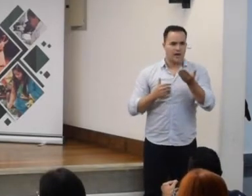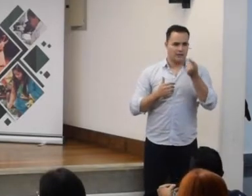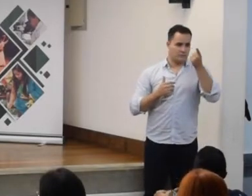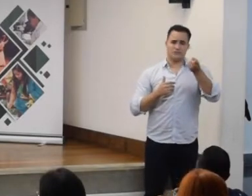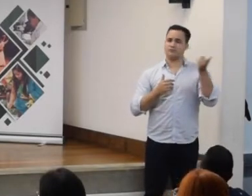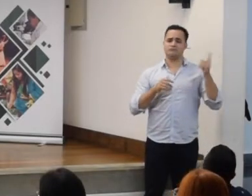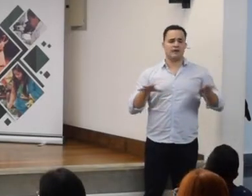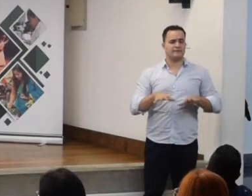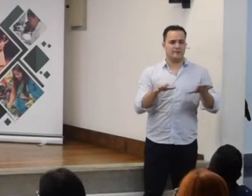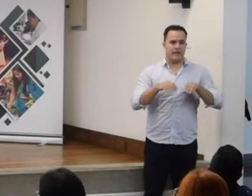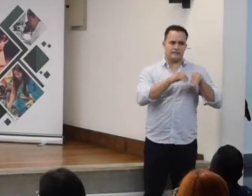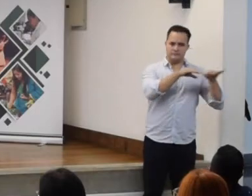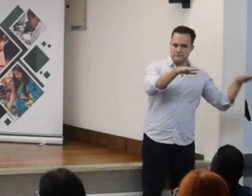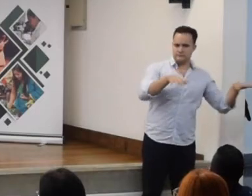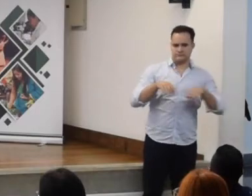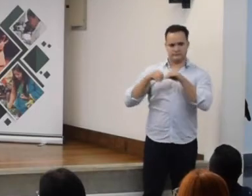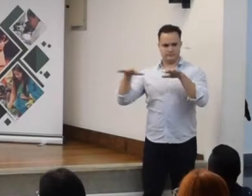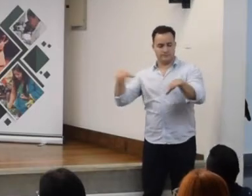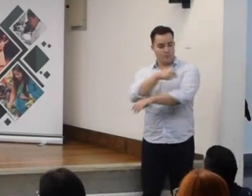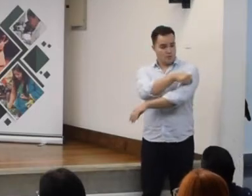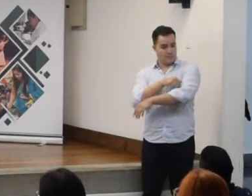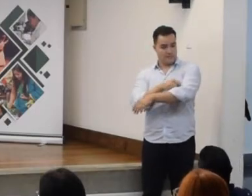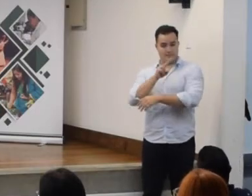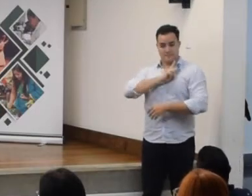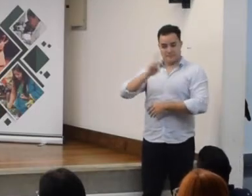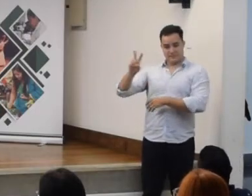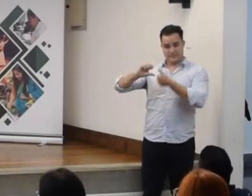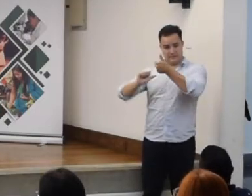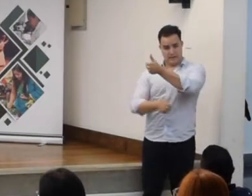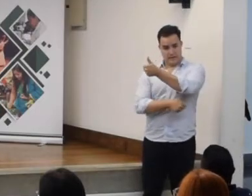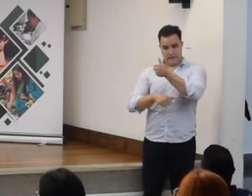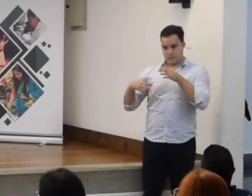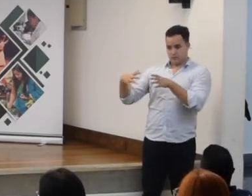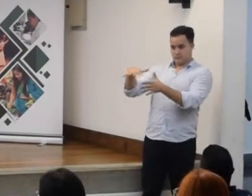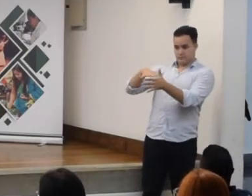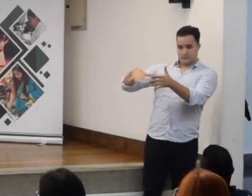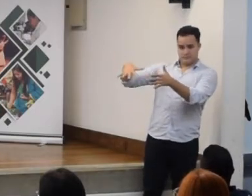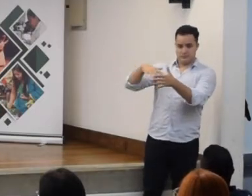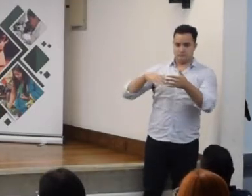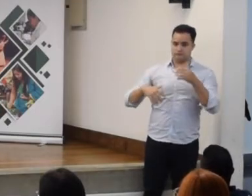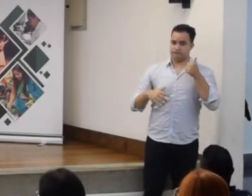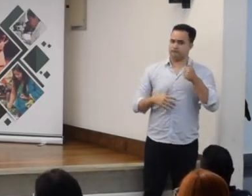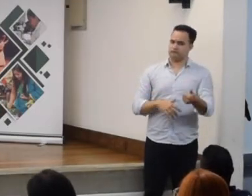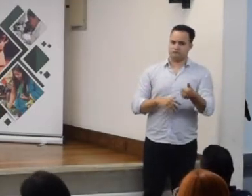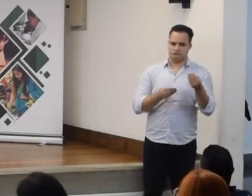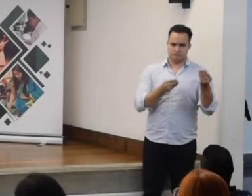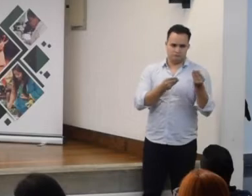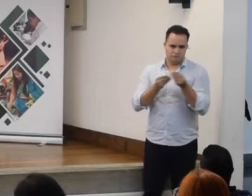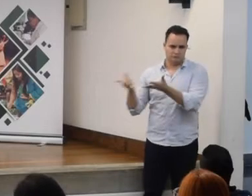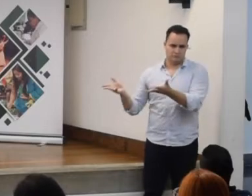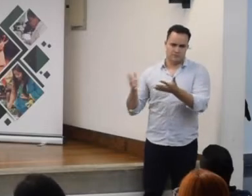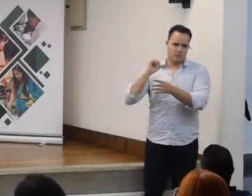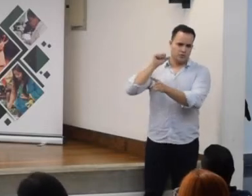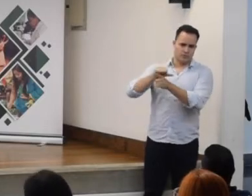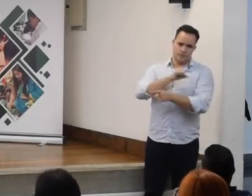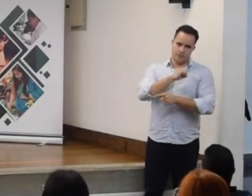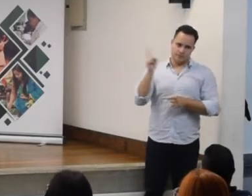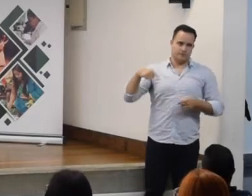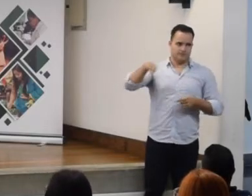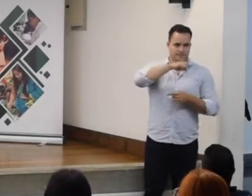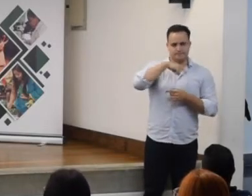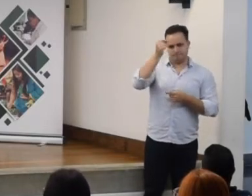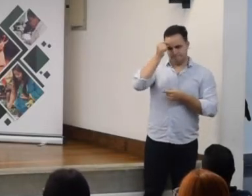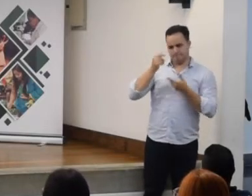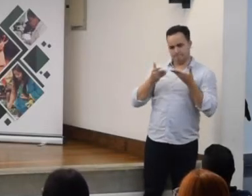comité de vicedecanos es un escenario perfecto para hacerlo. Tengámoslo presente